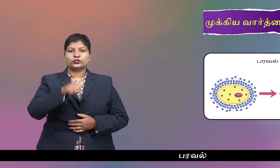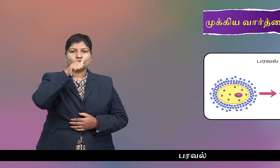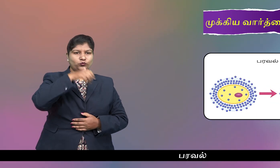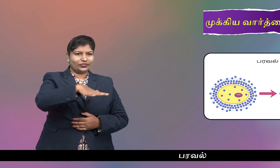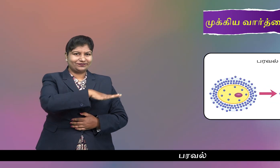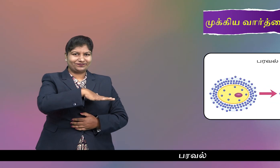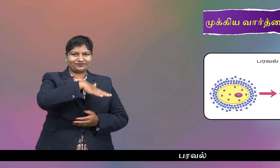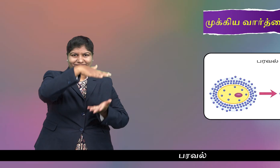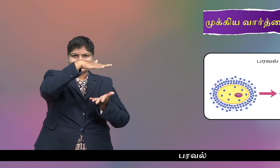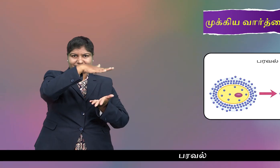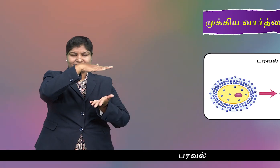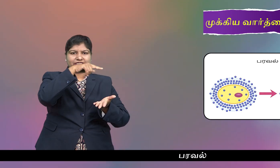பரவல்,